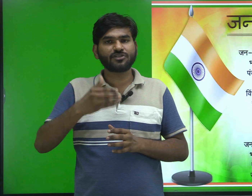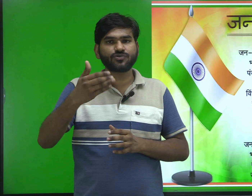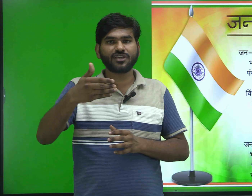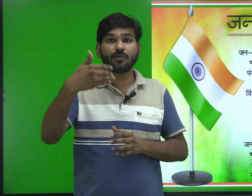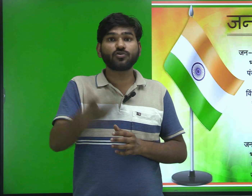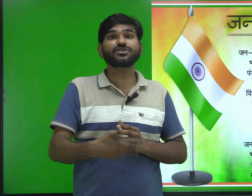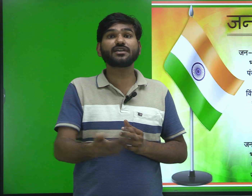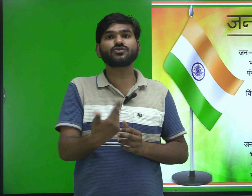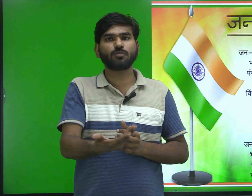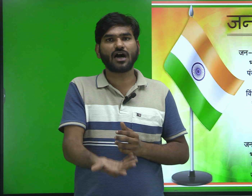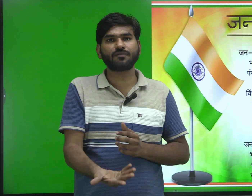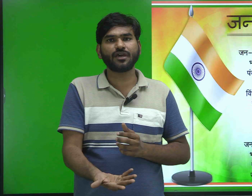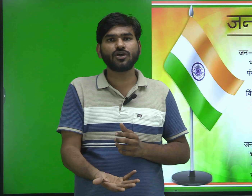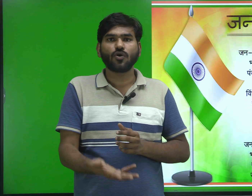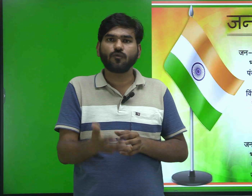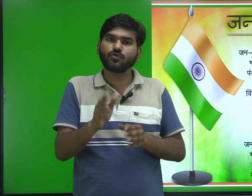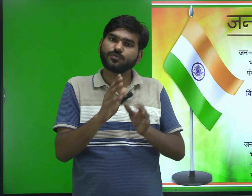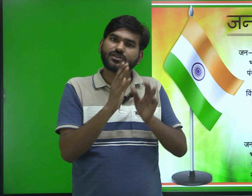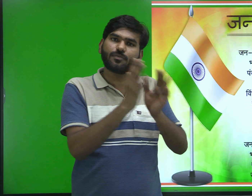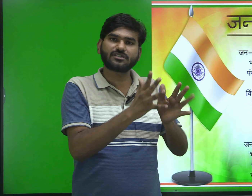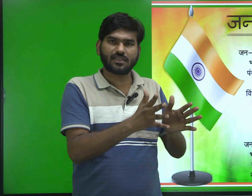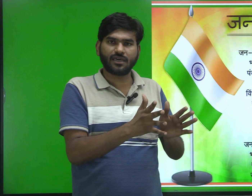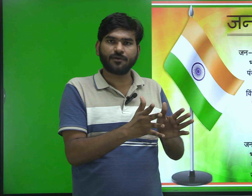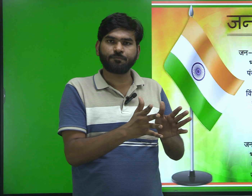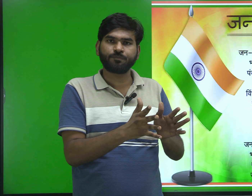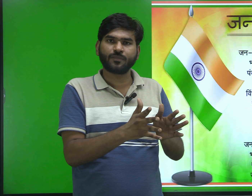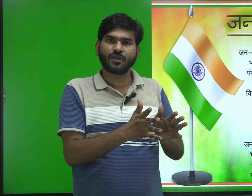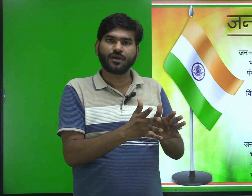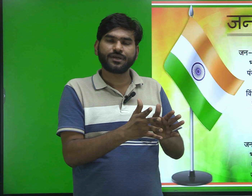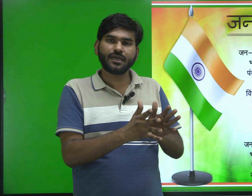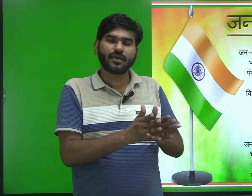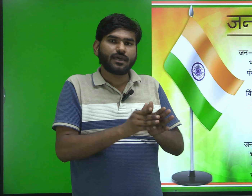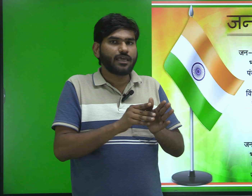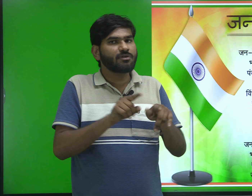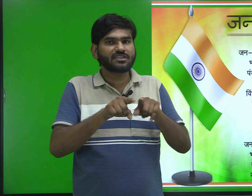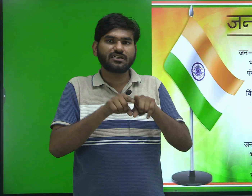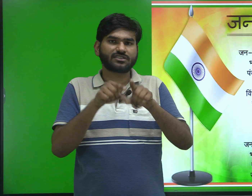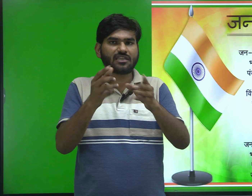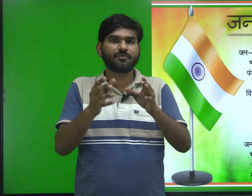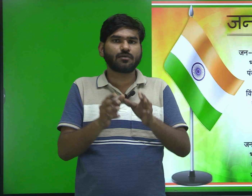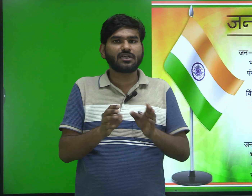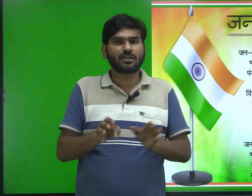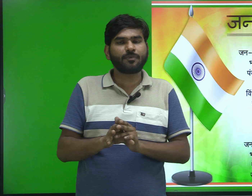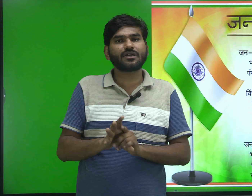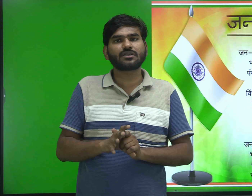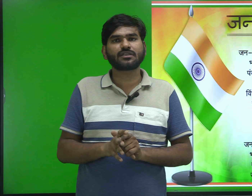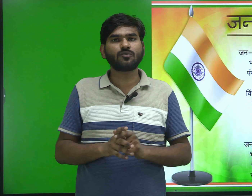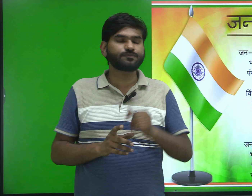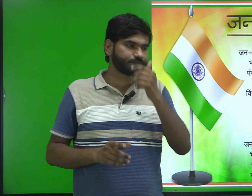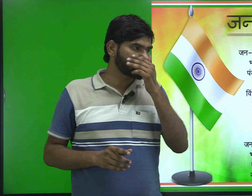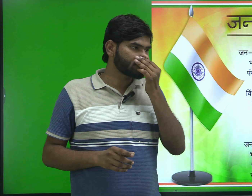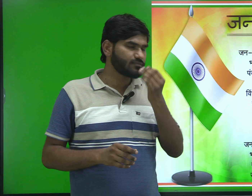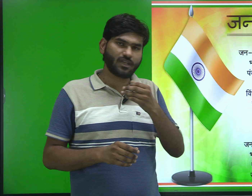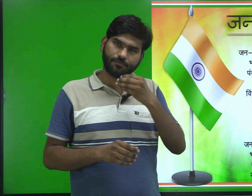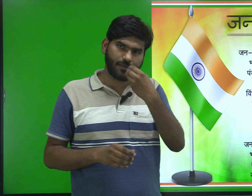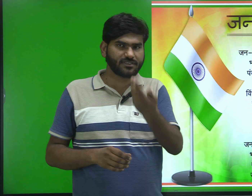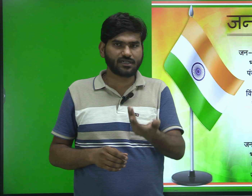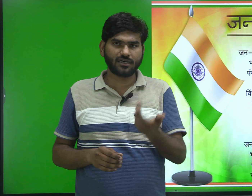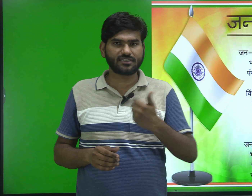ये इमोशन के जो भाव है, वो उसमें तभी झलकेगा। ठीक है, एक बार चलिए मैं एक बार रिपीट कर देता हूँ, मैं भी साथ में